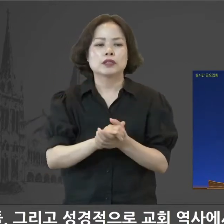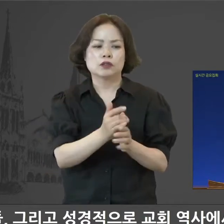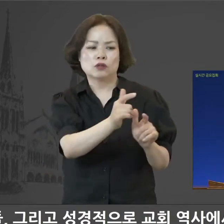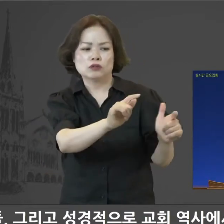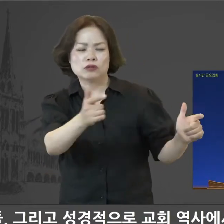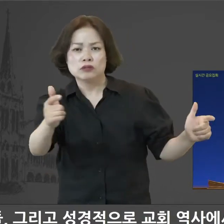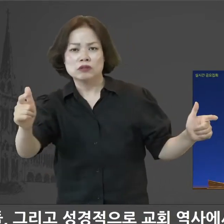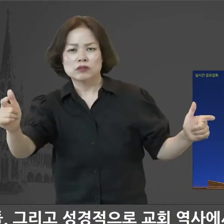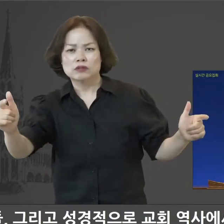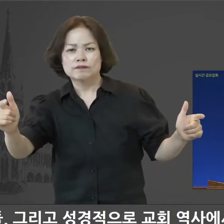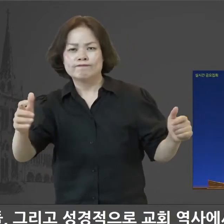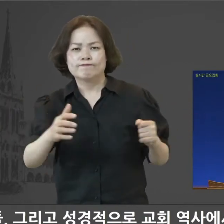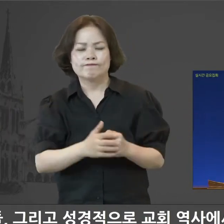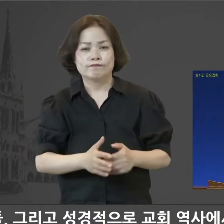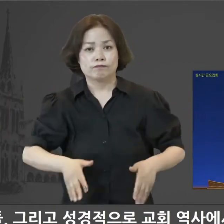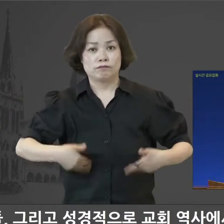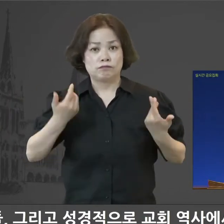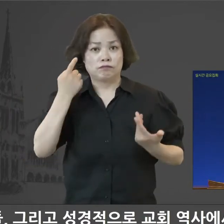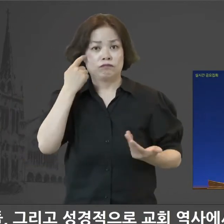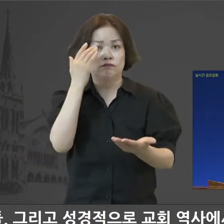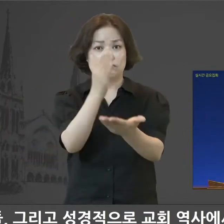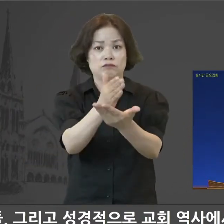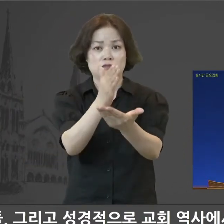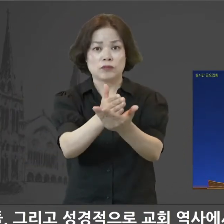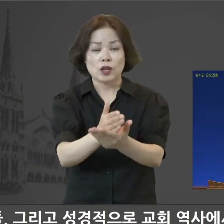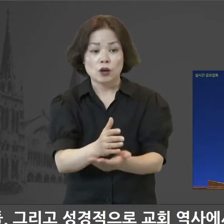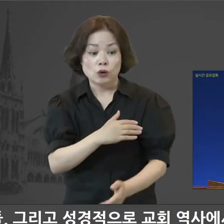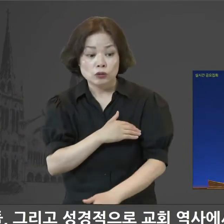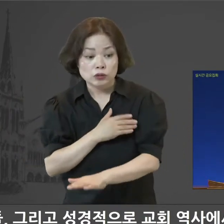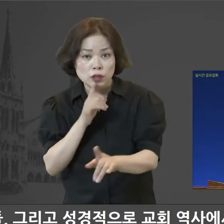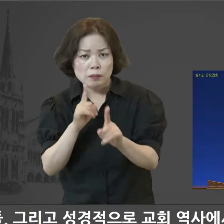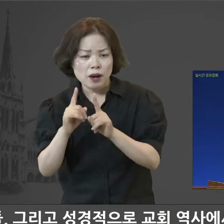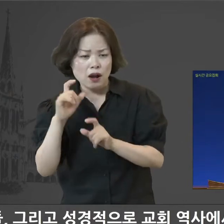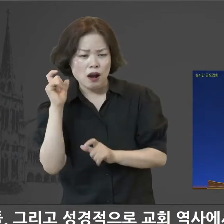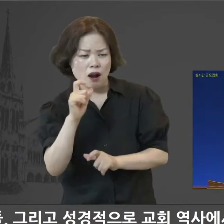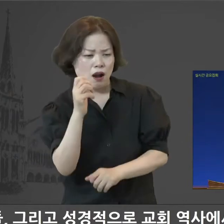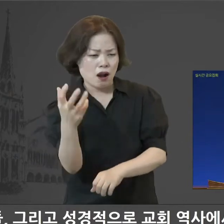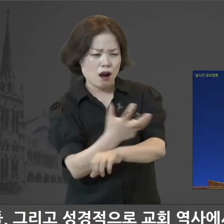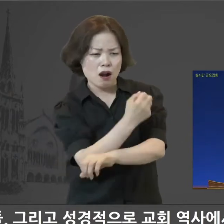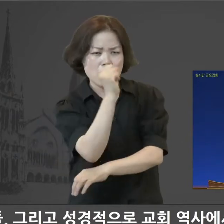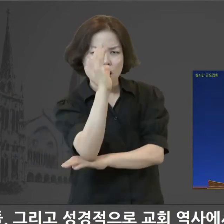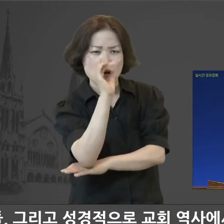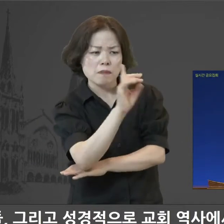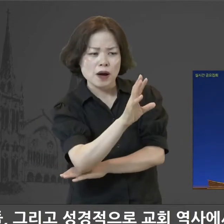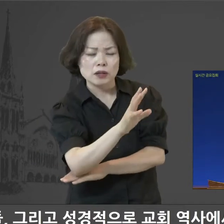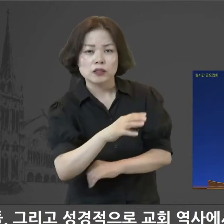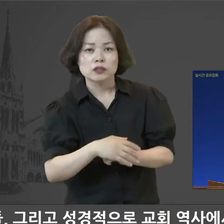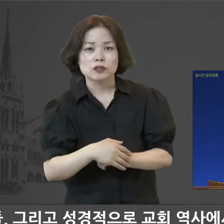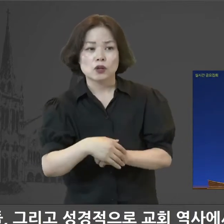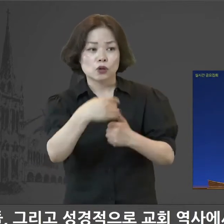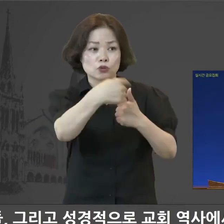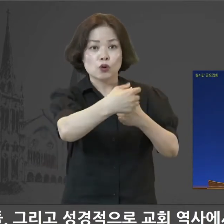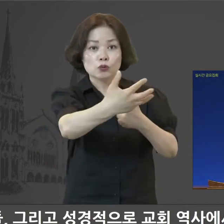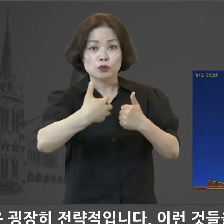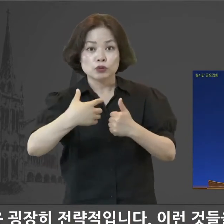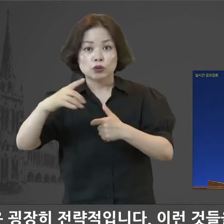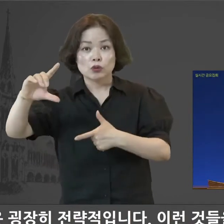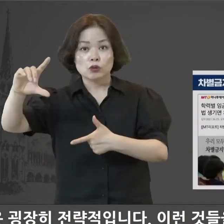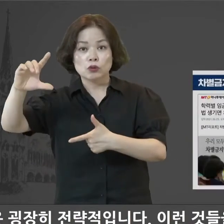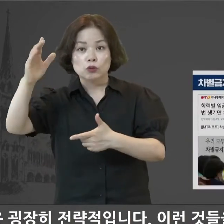것들을 우리가 간과해서는 안 되는 거예요. 그러니까 어떻게 돼요? 제가 그런 거 막 주장하고 나서 금방 교육부에서